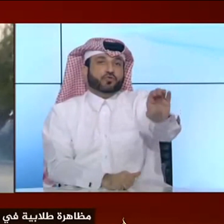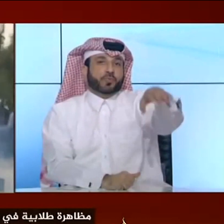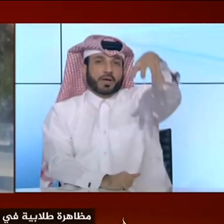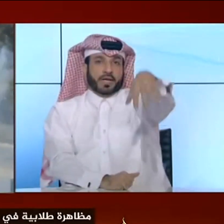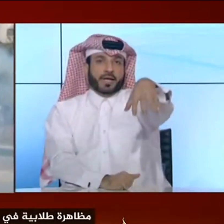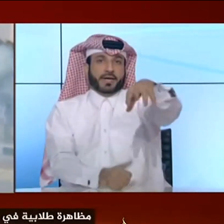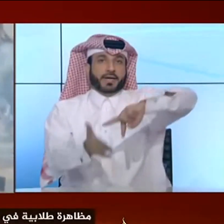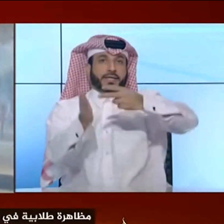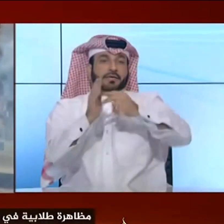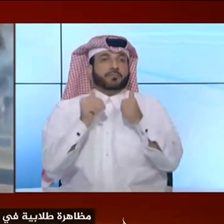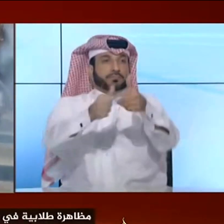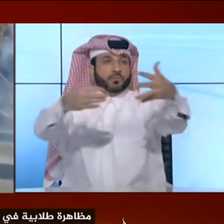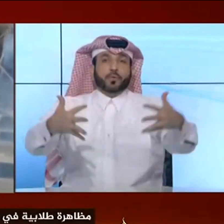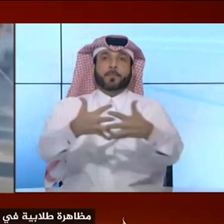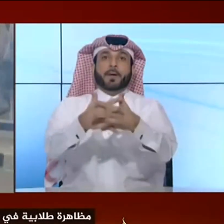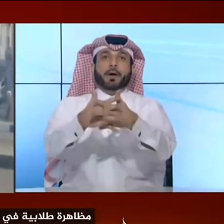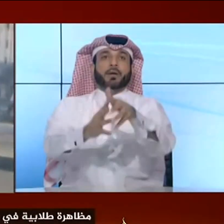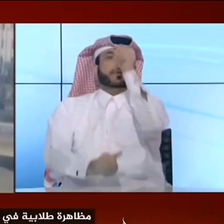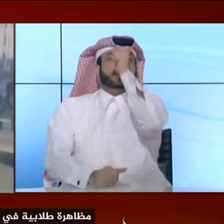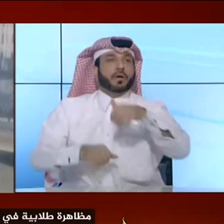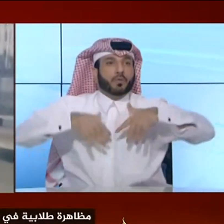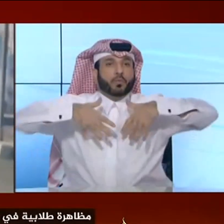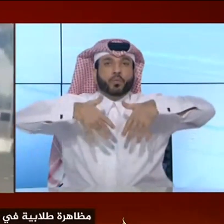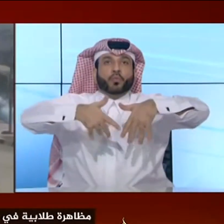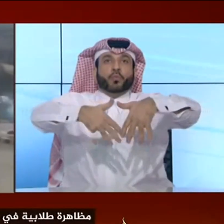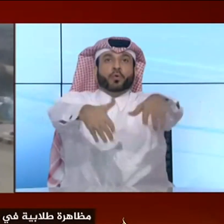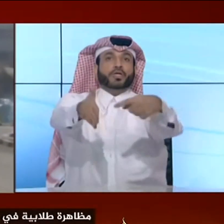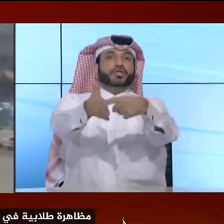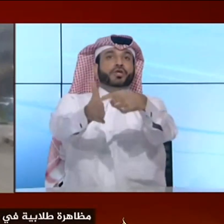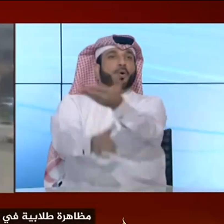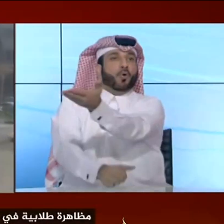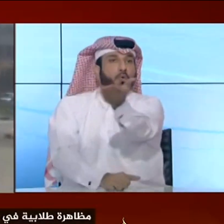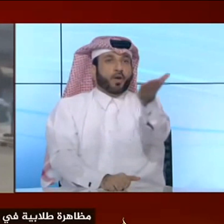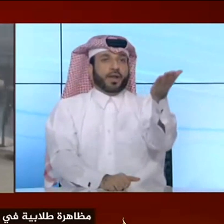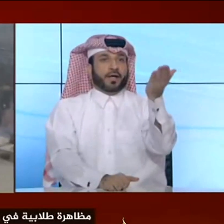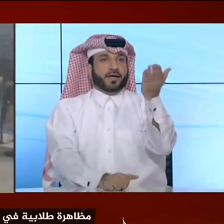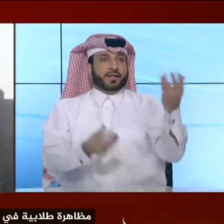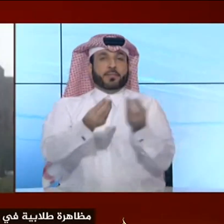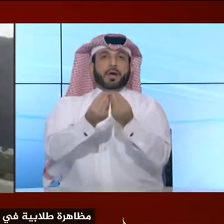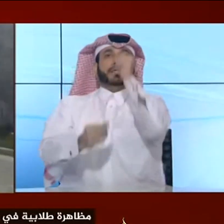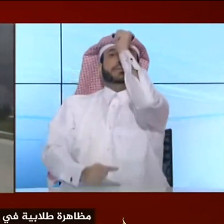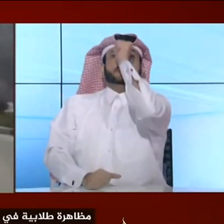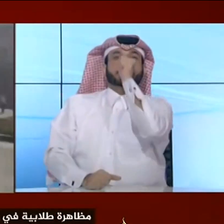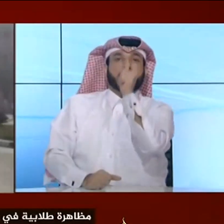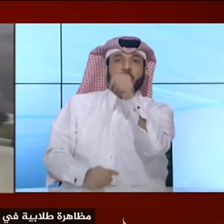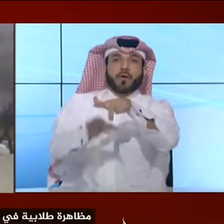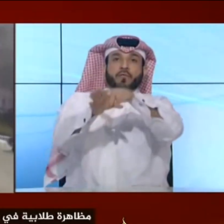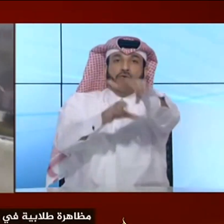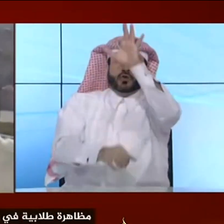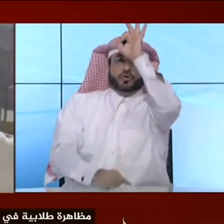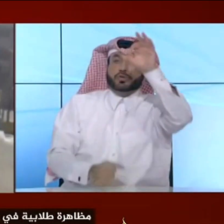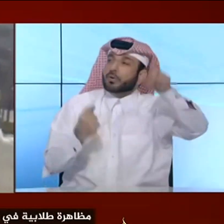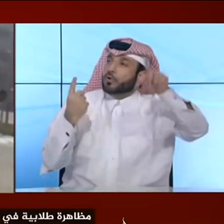وذلك بعدما نظم الطلاب مسيره جابت ارجاء الجامعه مددوا فيها بانتهاكات الشرطه